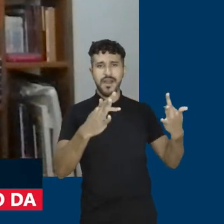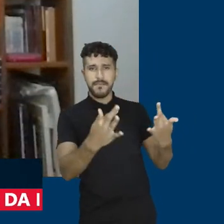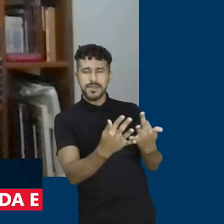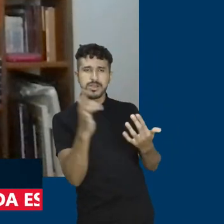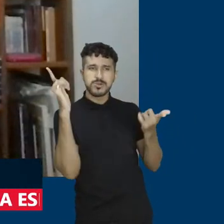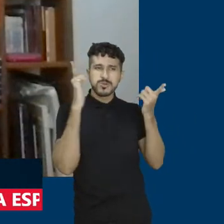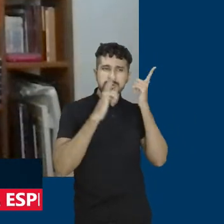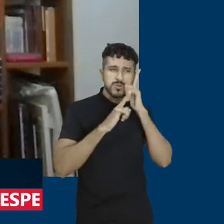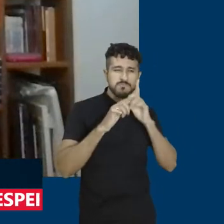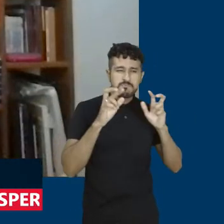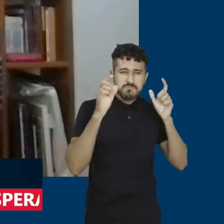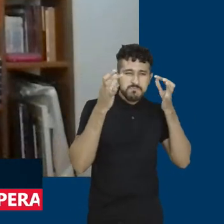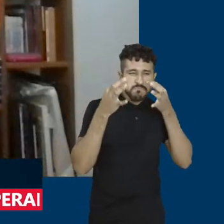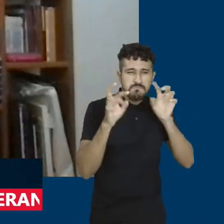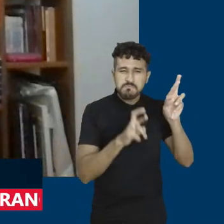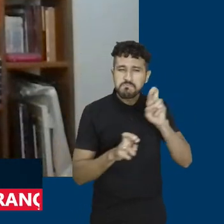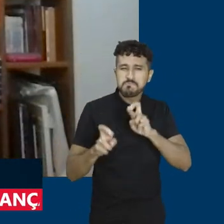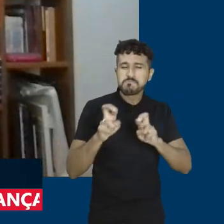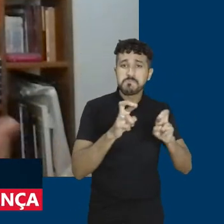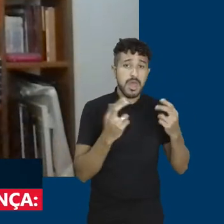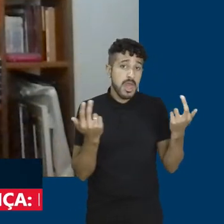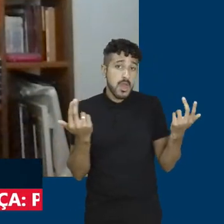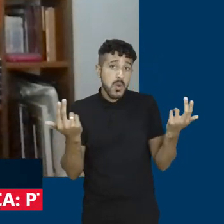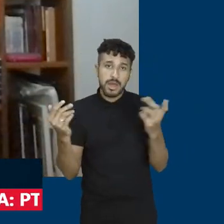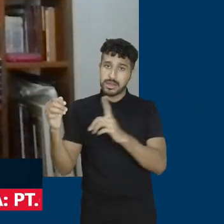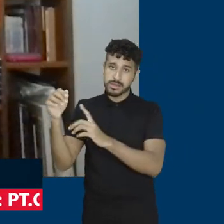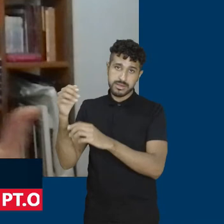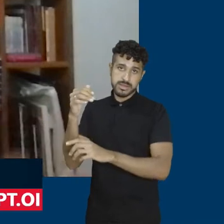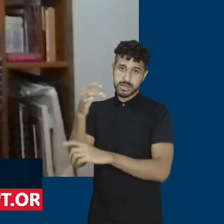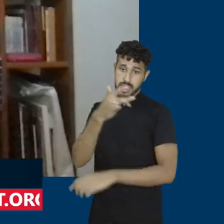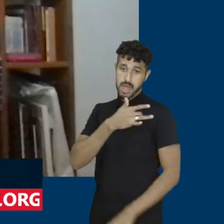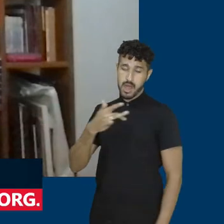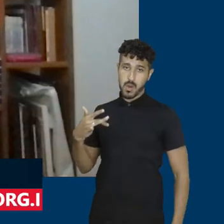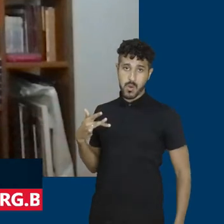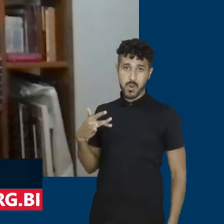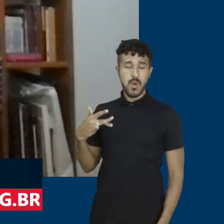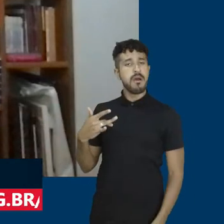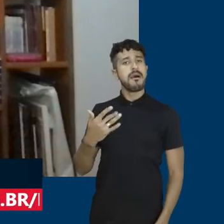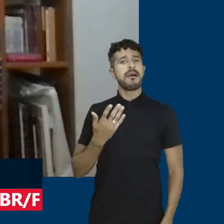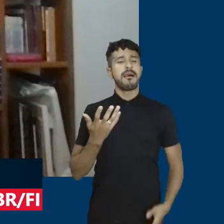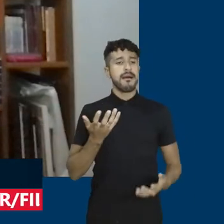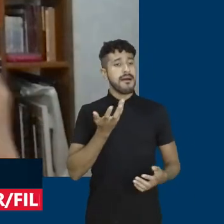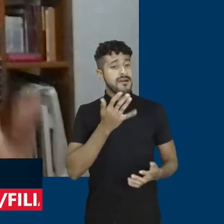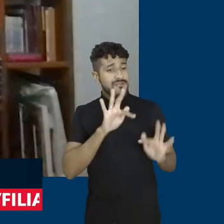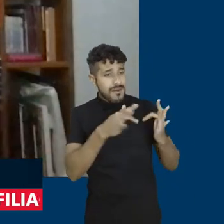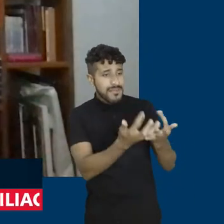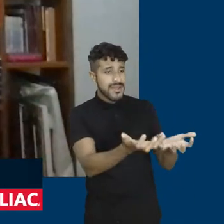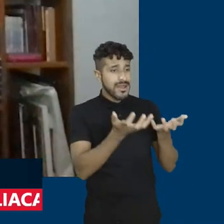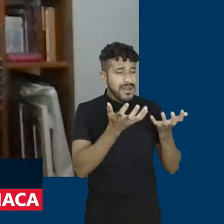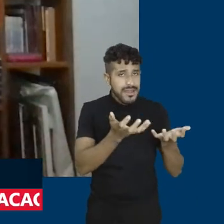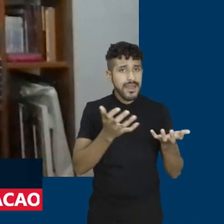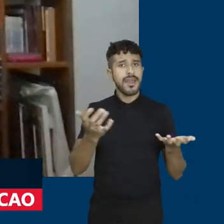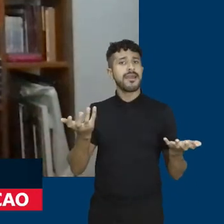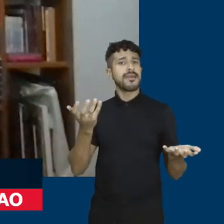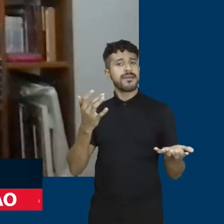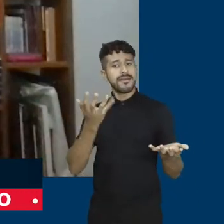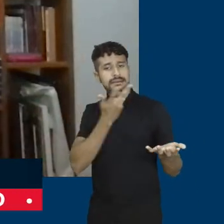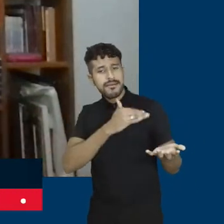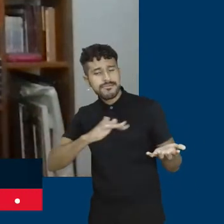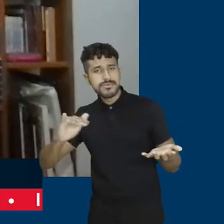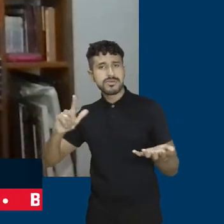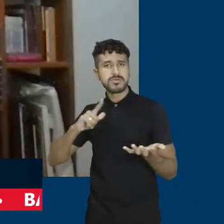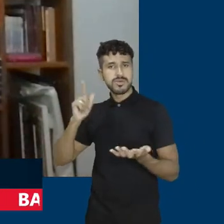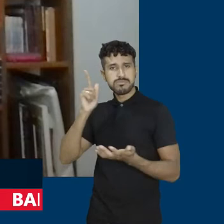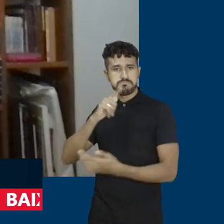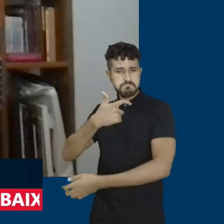Né? É a mesma coisa a saúde. Né? A família quer que a criança seja acompanhada, esteja com a carteira de vacinação em